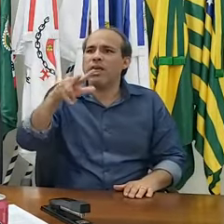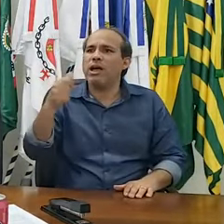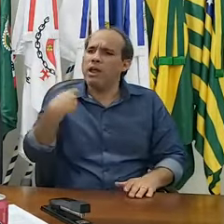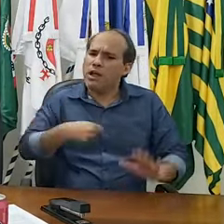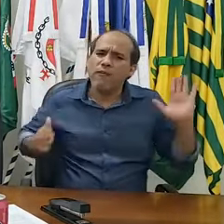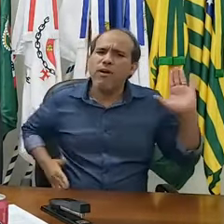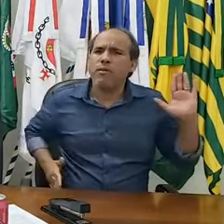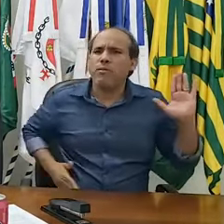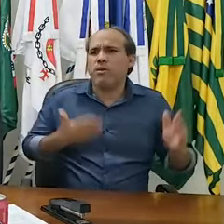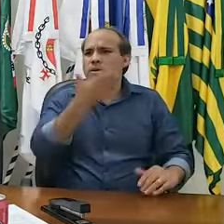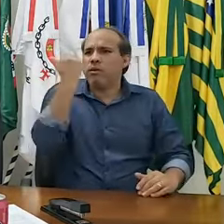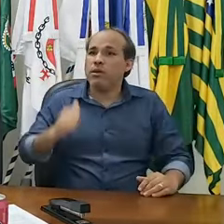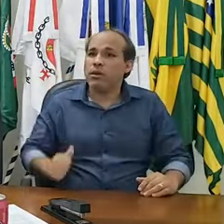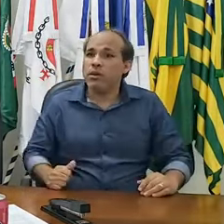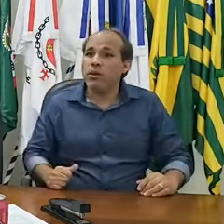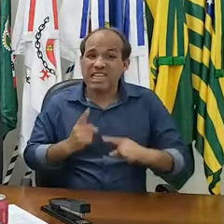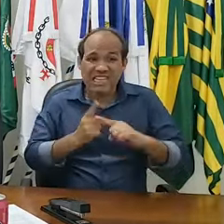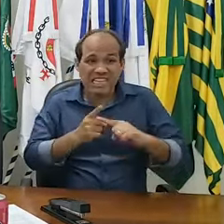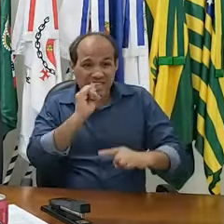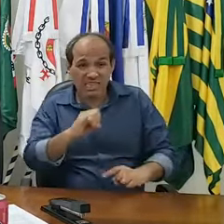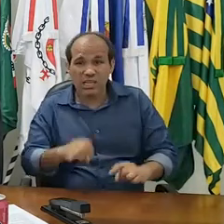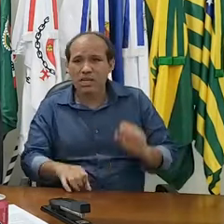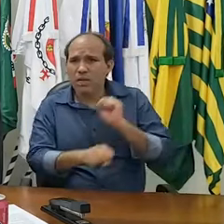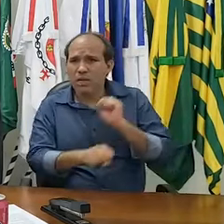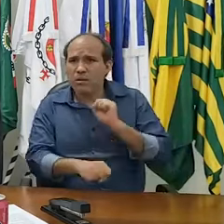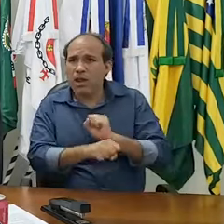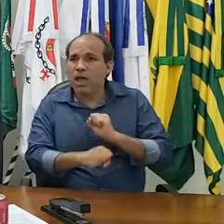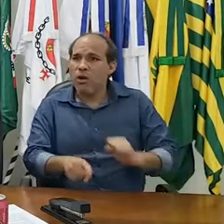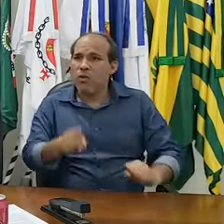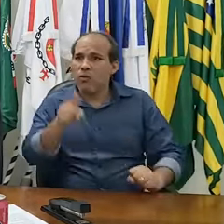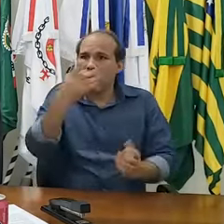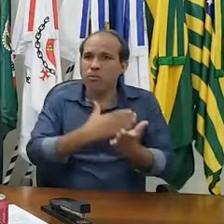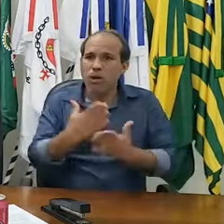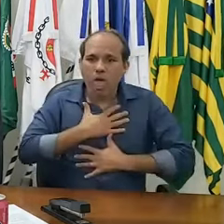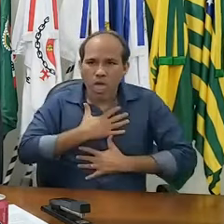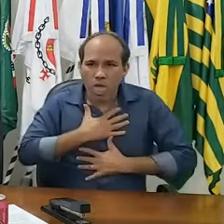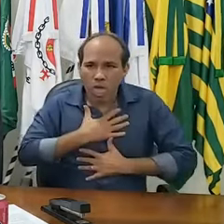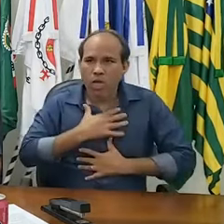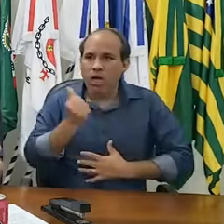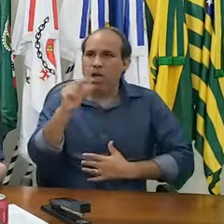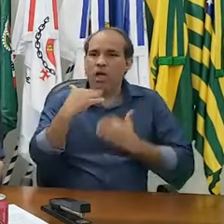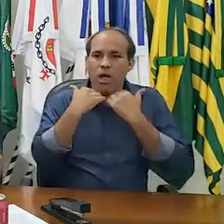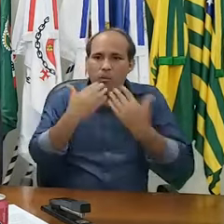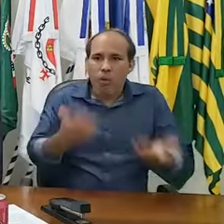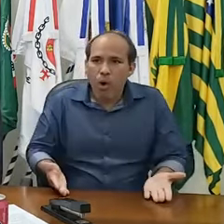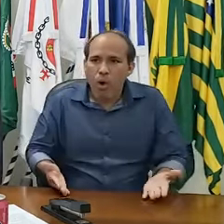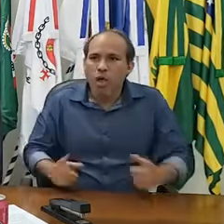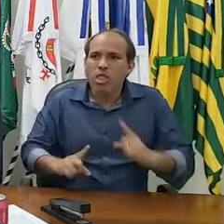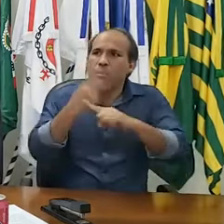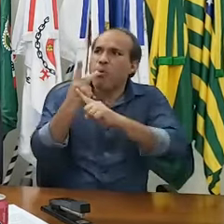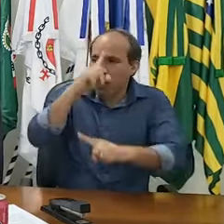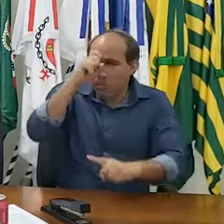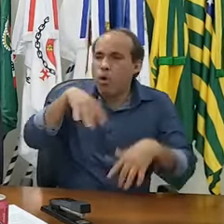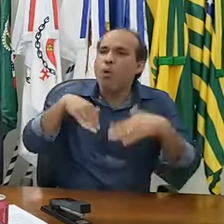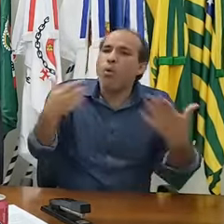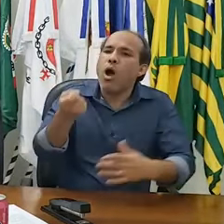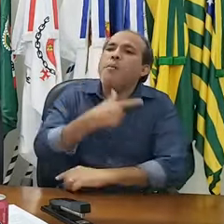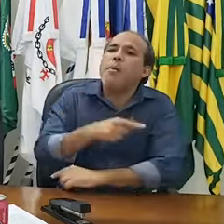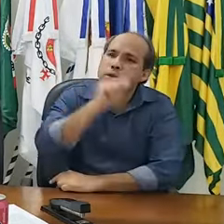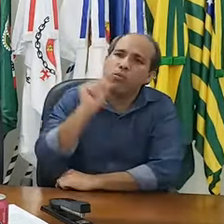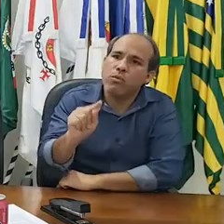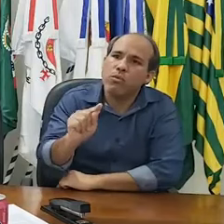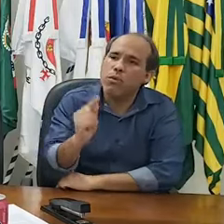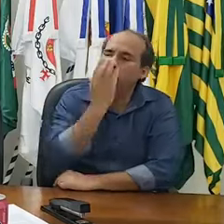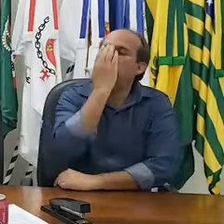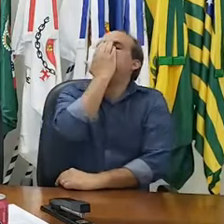simplesmente um canalha. Porque se esperar você sentir falta de ar para procurar um hospital, qual o remédio que tem?